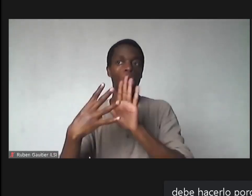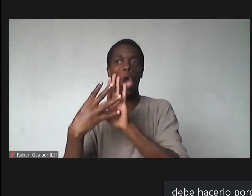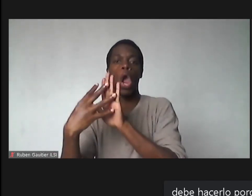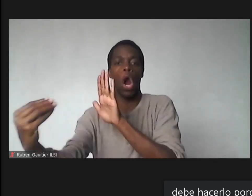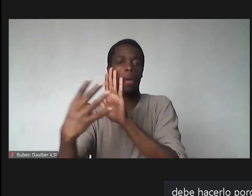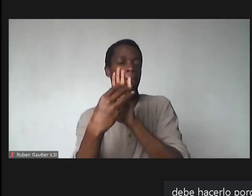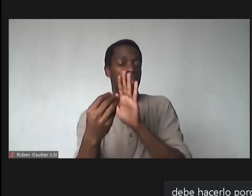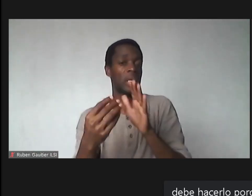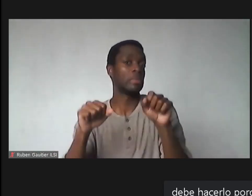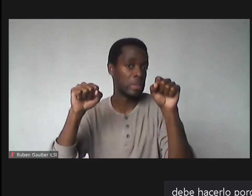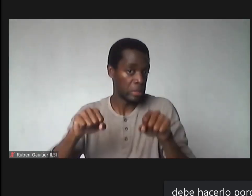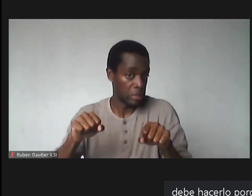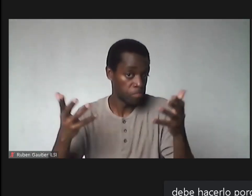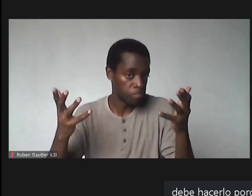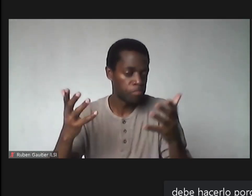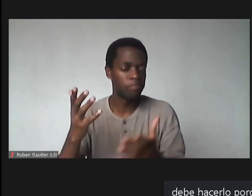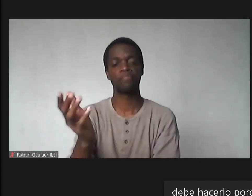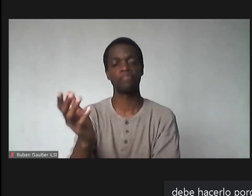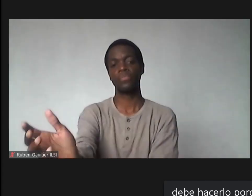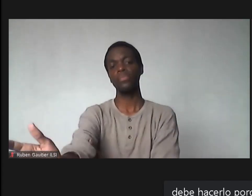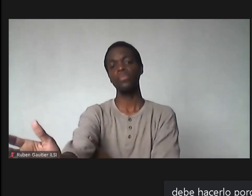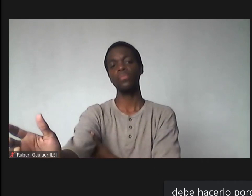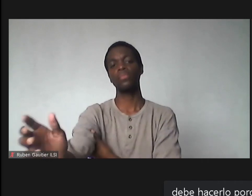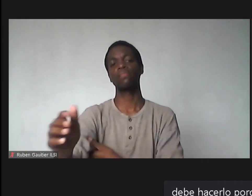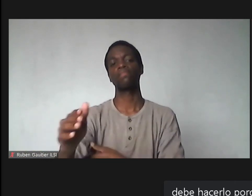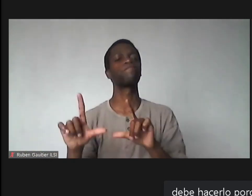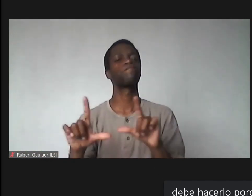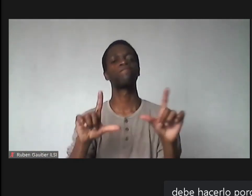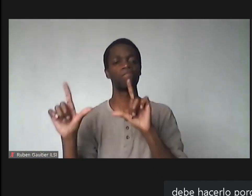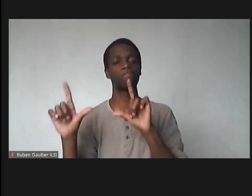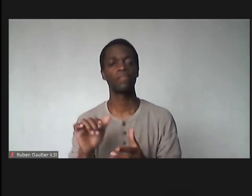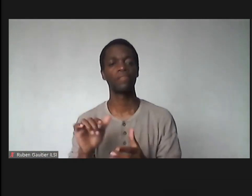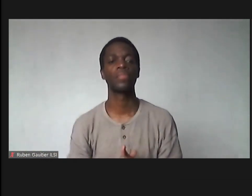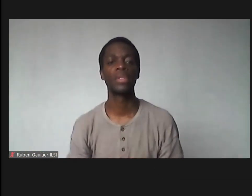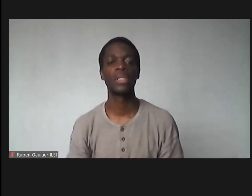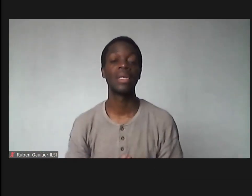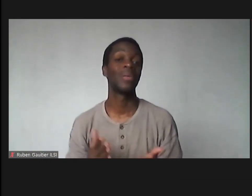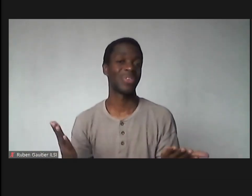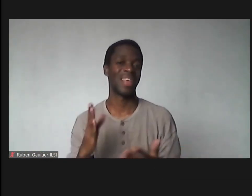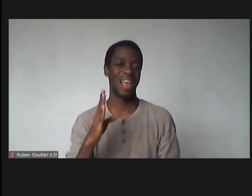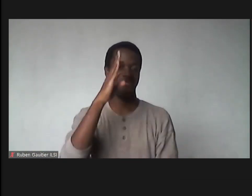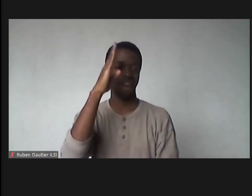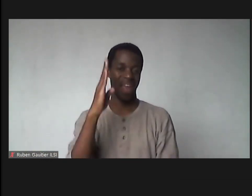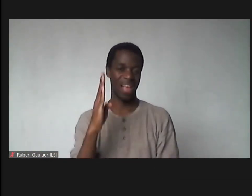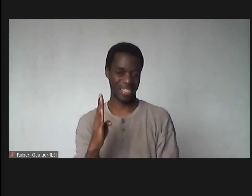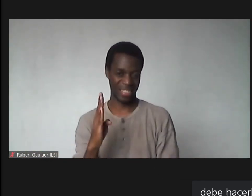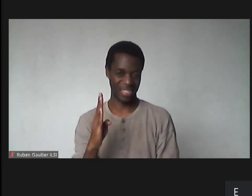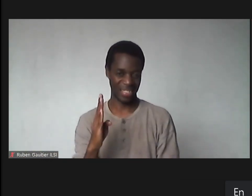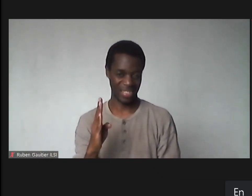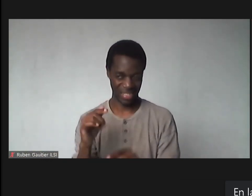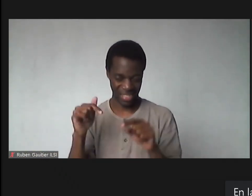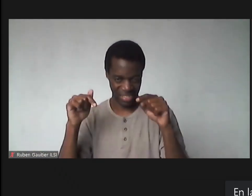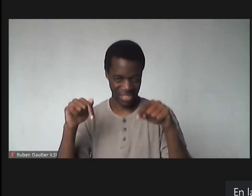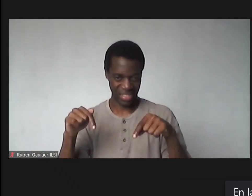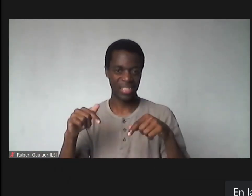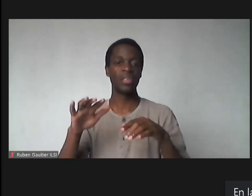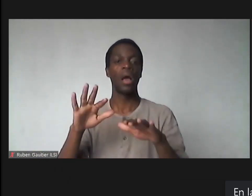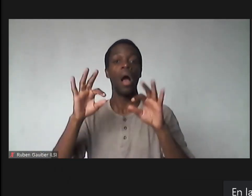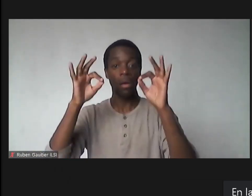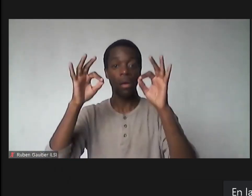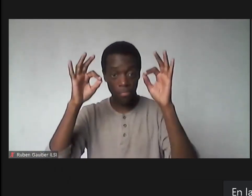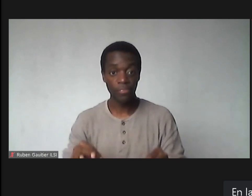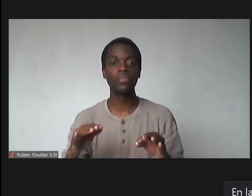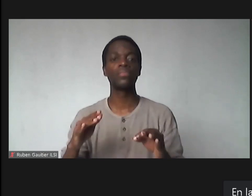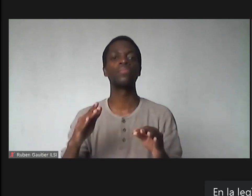Puede pasar. Bien, la legislación de Brasil, nosotros acá ratificamos